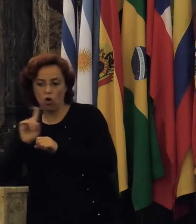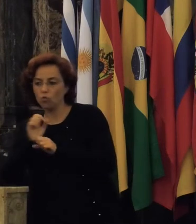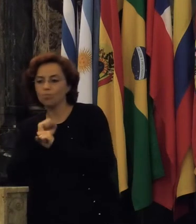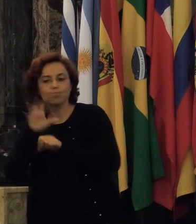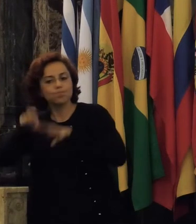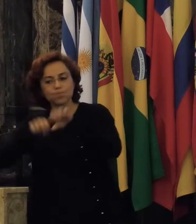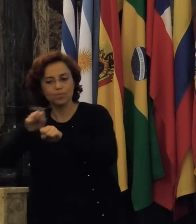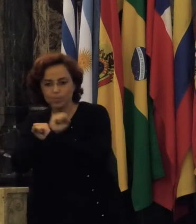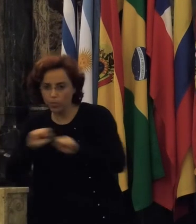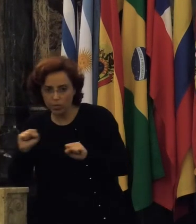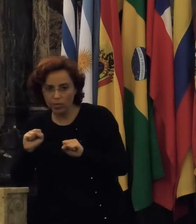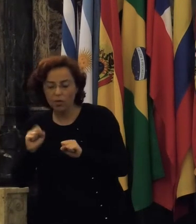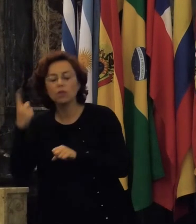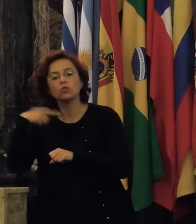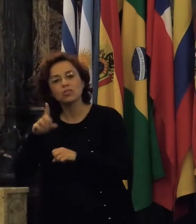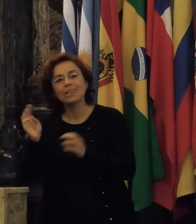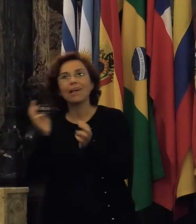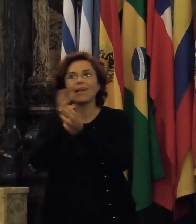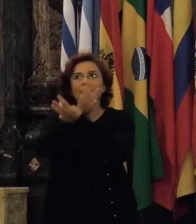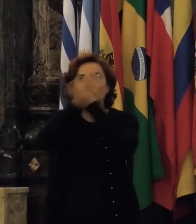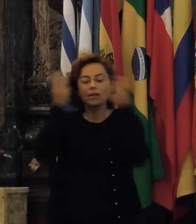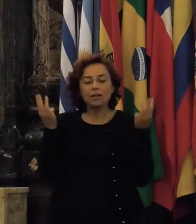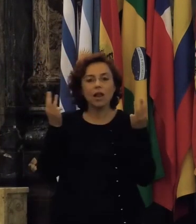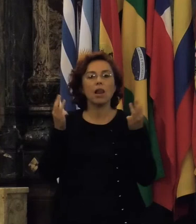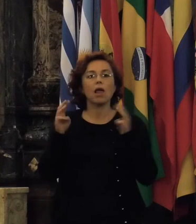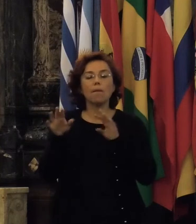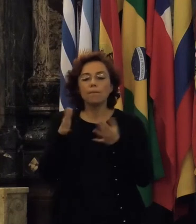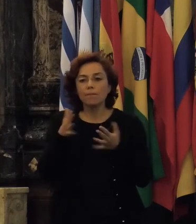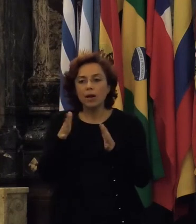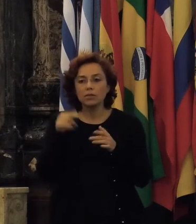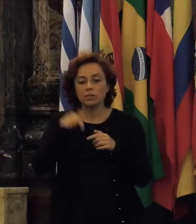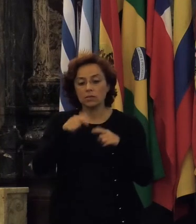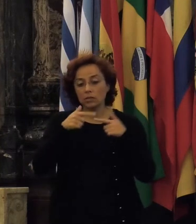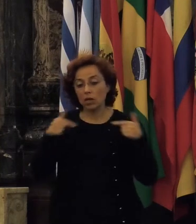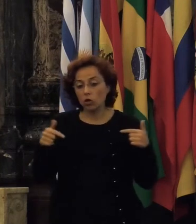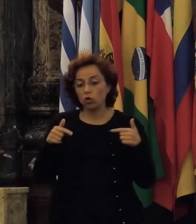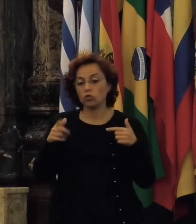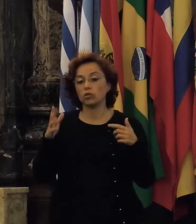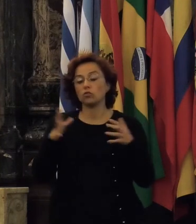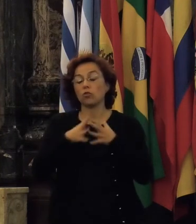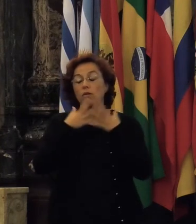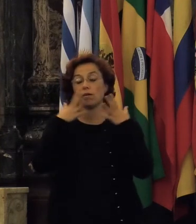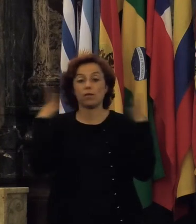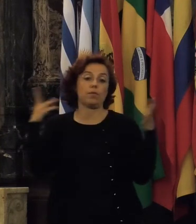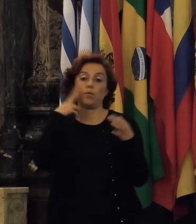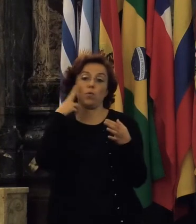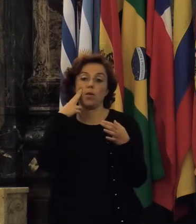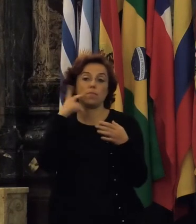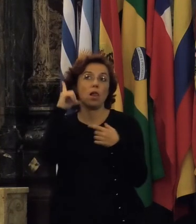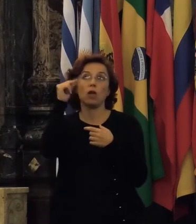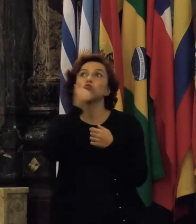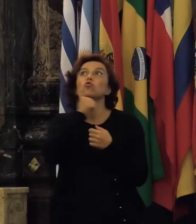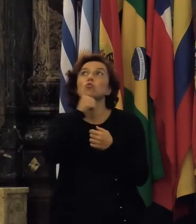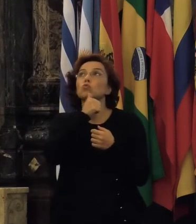en general, parece que estas cosas las vamos a tener lejanas o que son grandes problemas que están muy lejos.